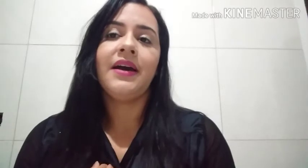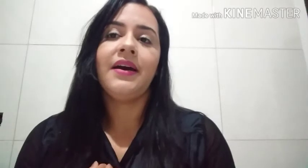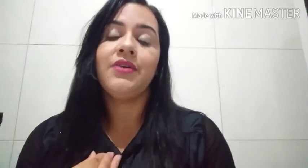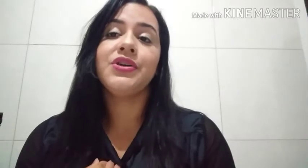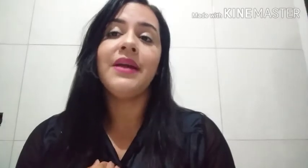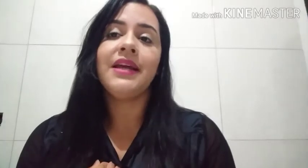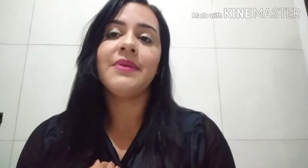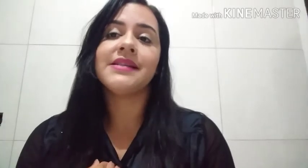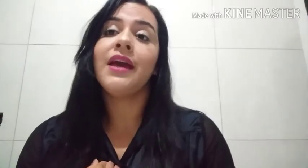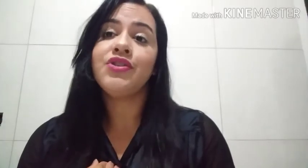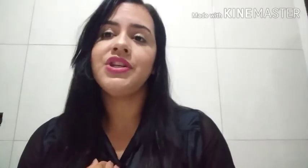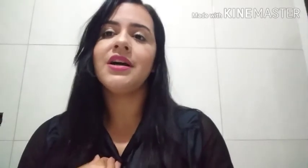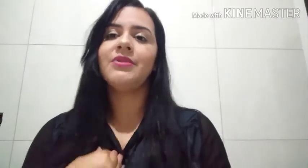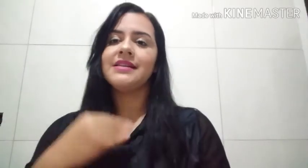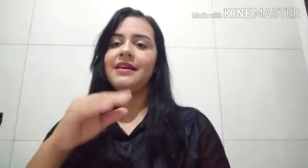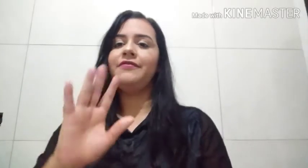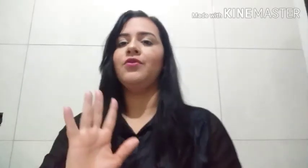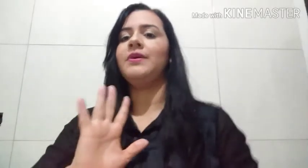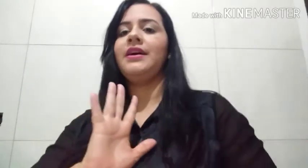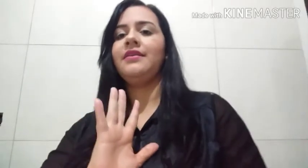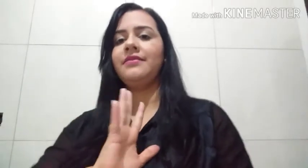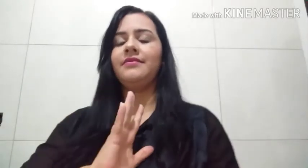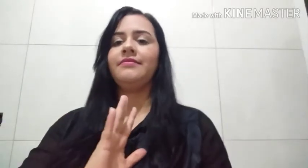eu digo em Libras, eu te amo dessa forma, né?